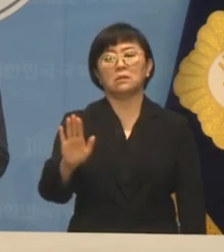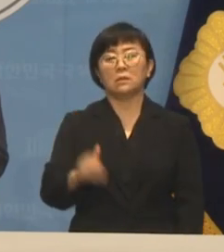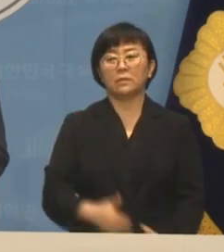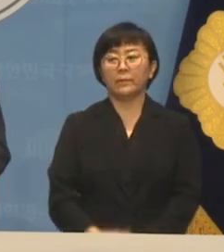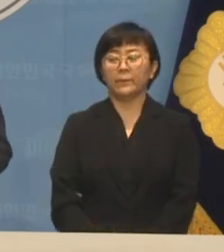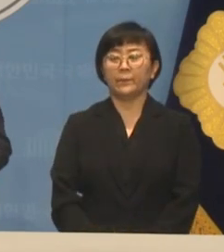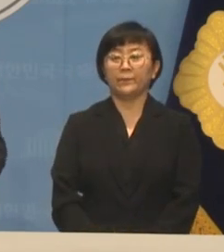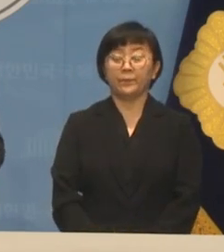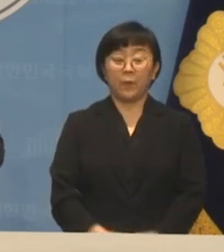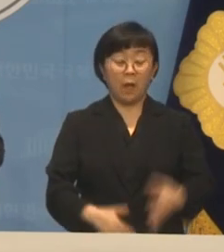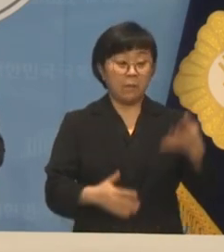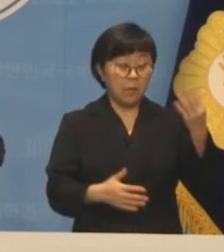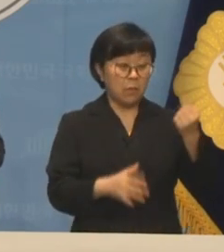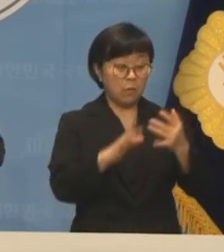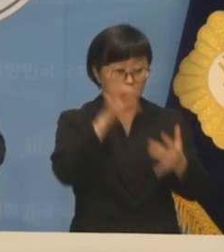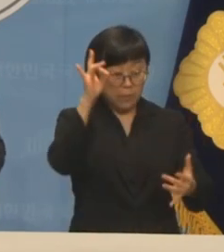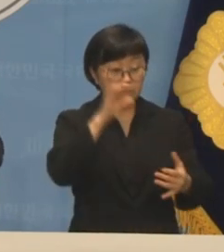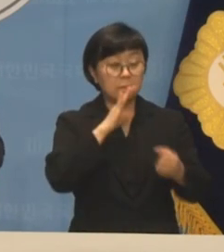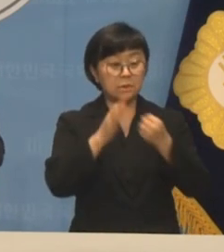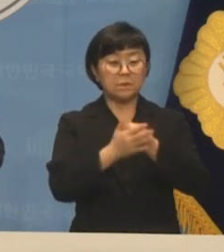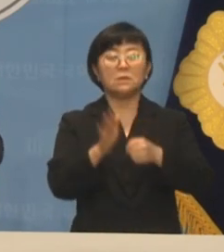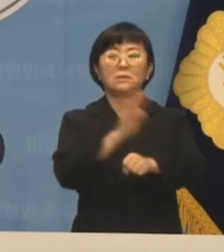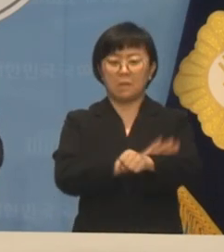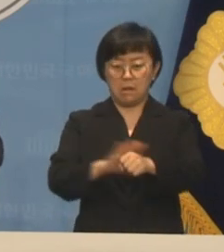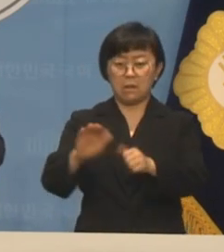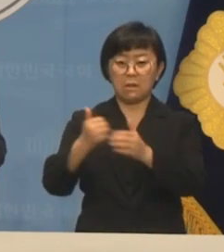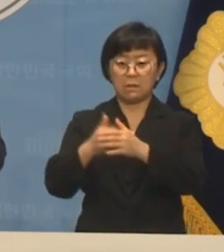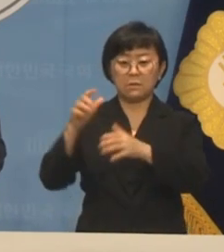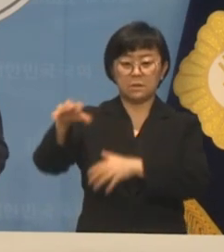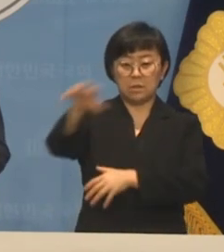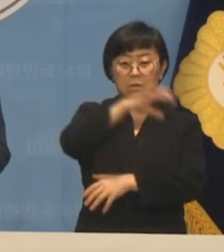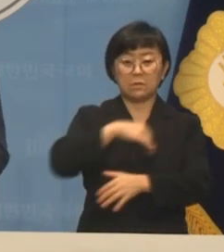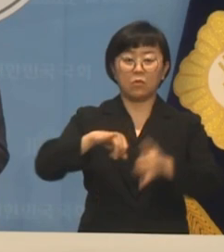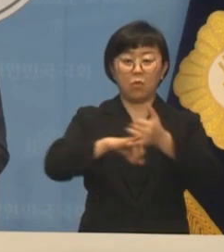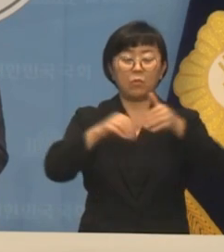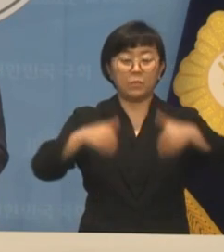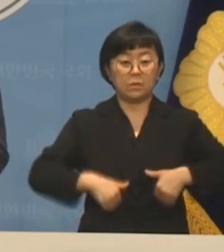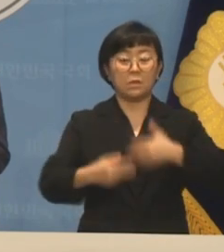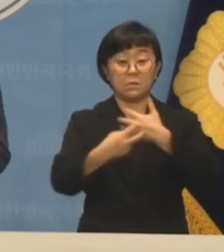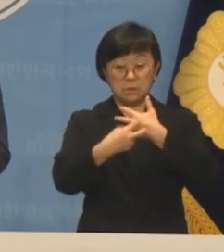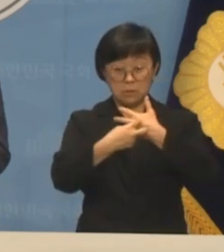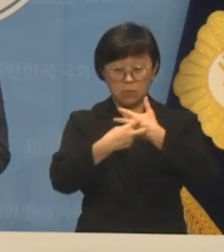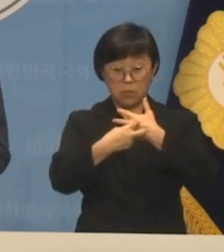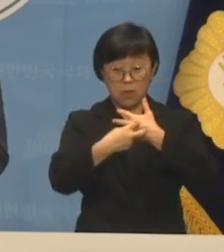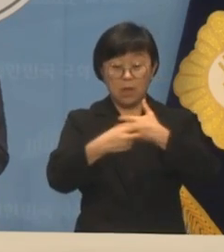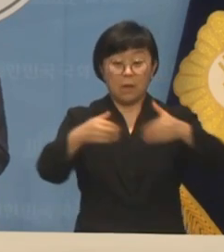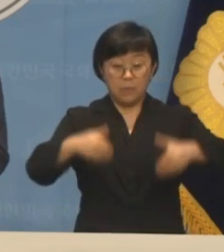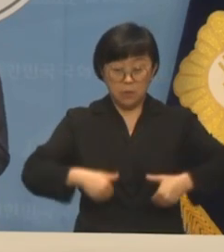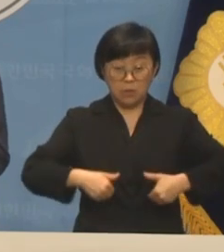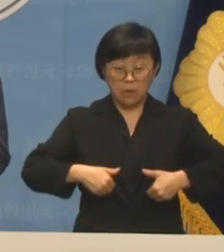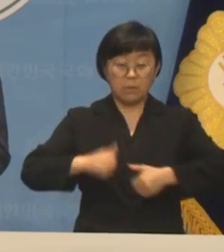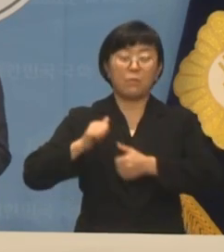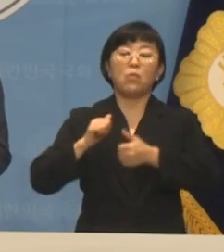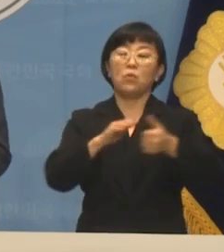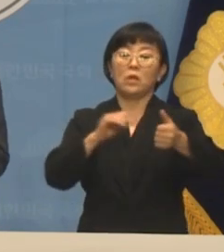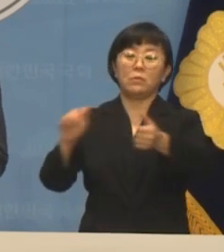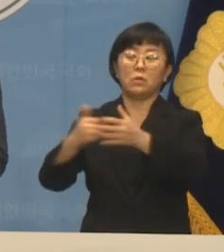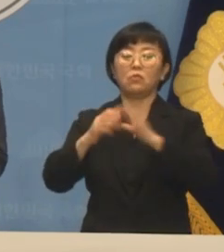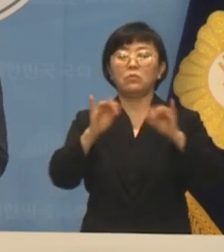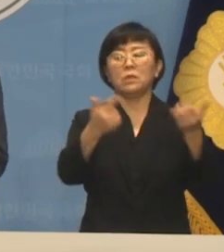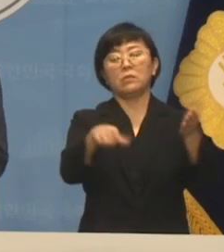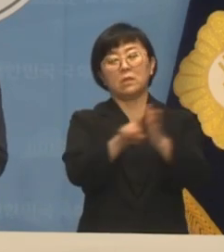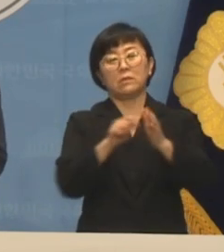아니고, 몇 명을 뽑더라도 제대로 그들이 지역 필수 공공의료의 영역에 남아서 국민들을